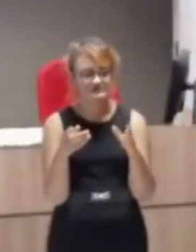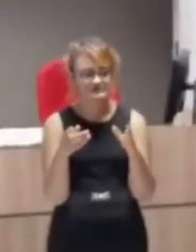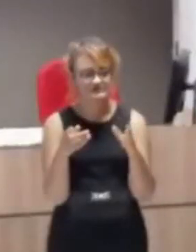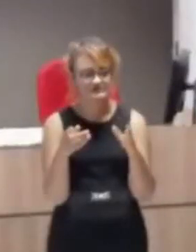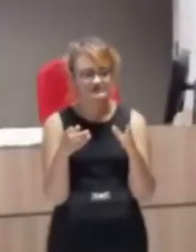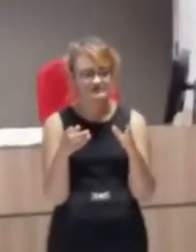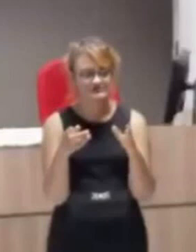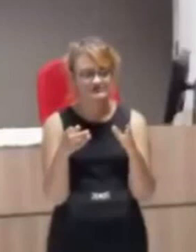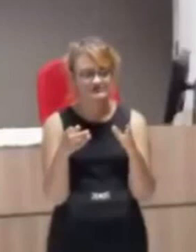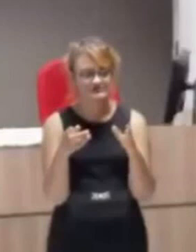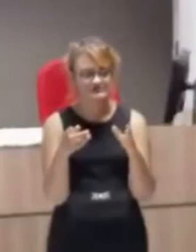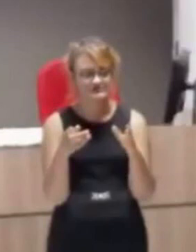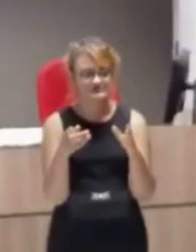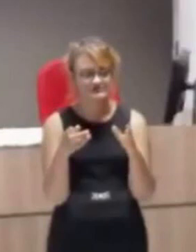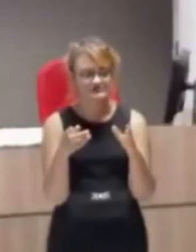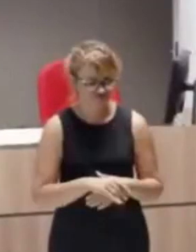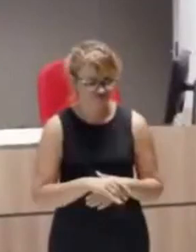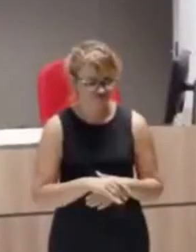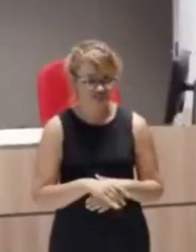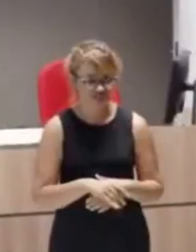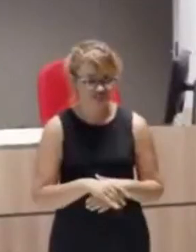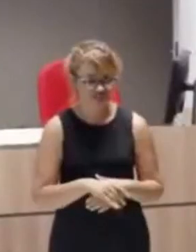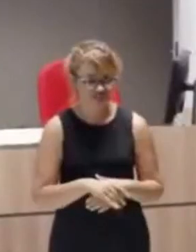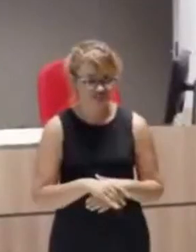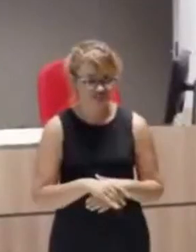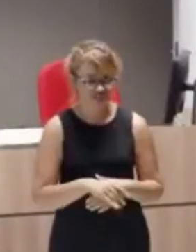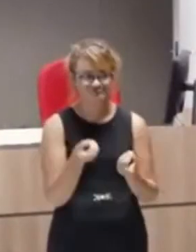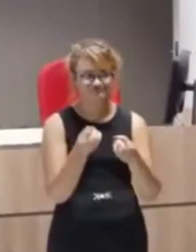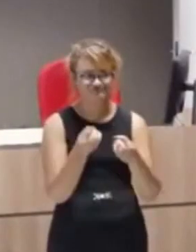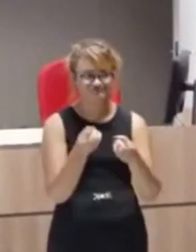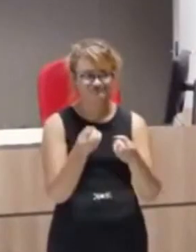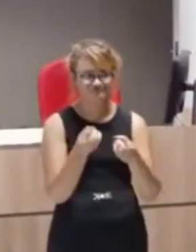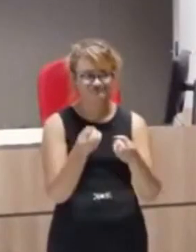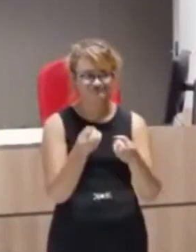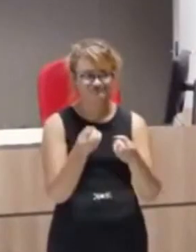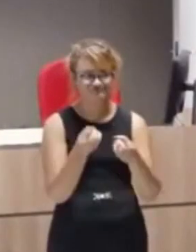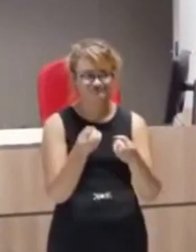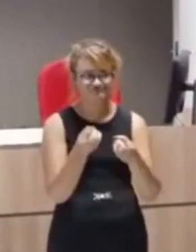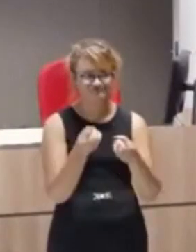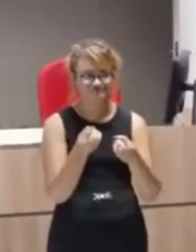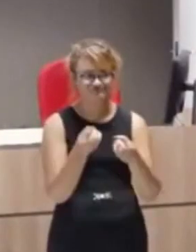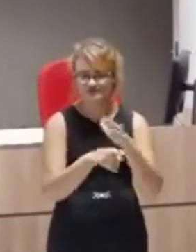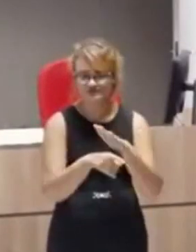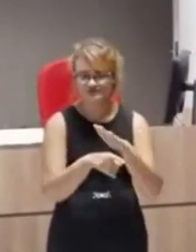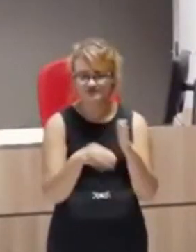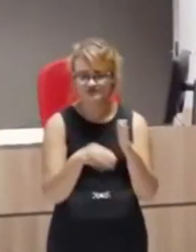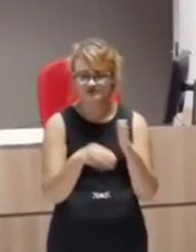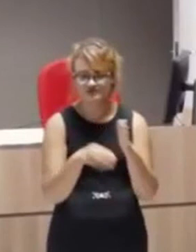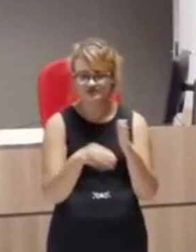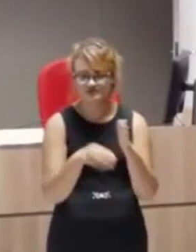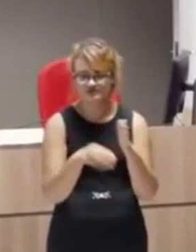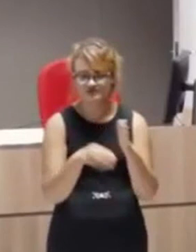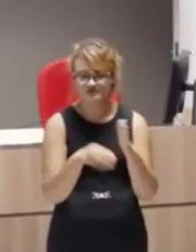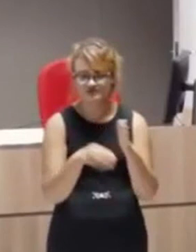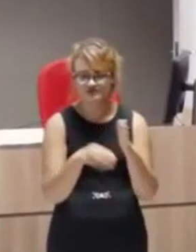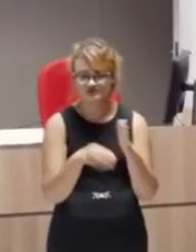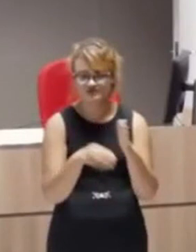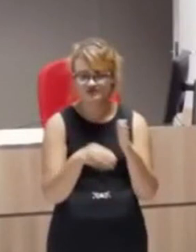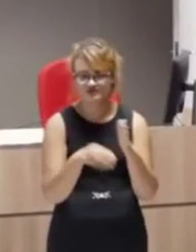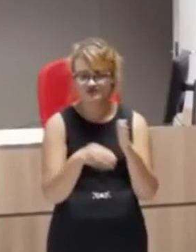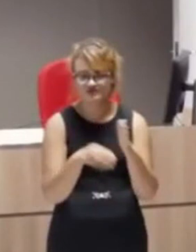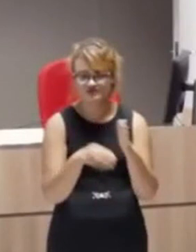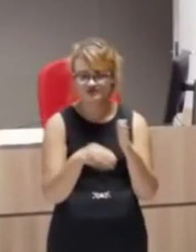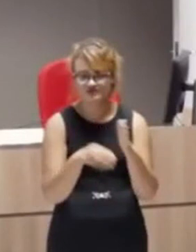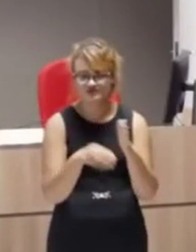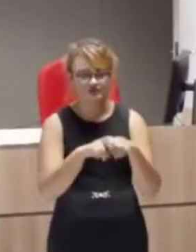se não tem um contraponto, nós vamos no aprofundamento desse rasgo democrático e vamos,